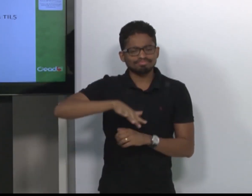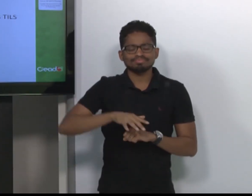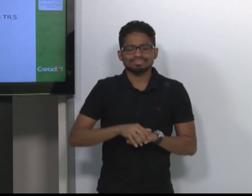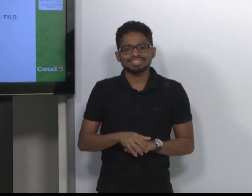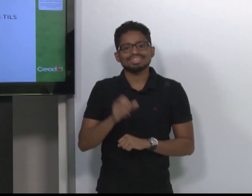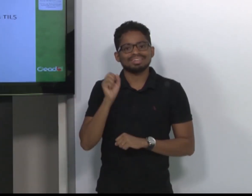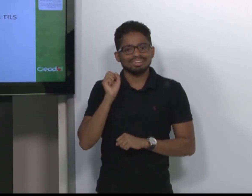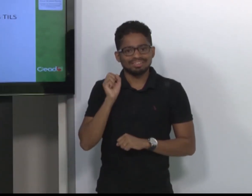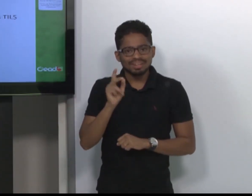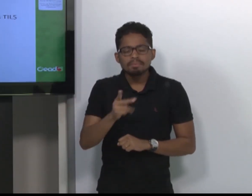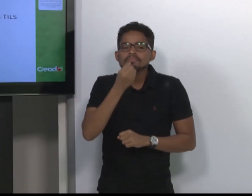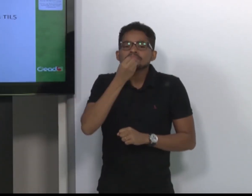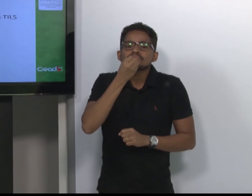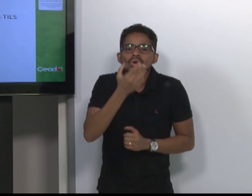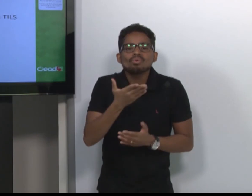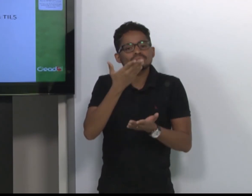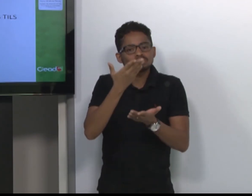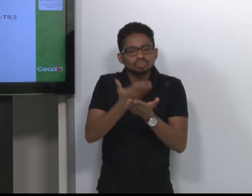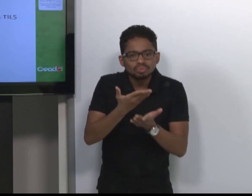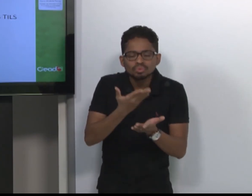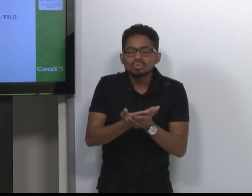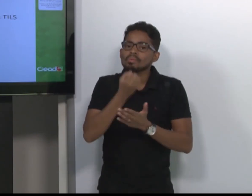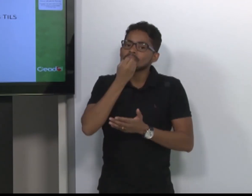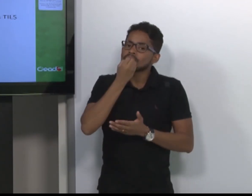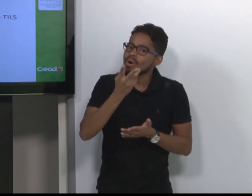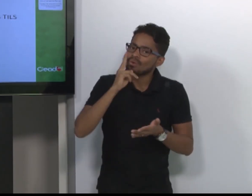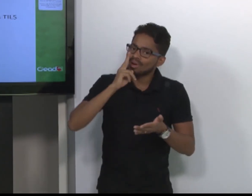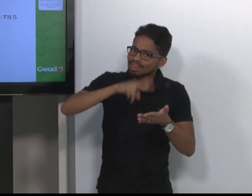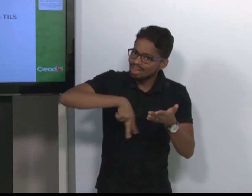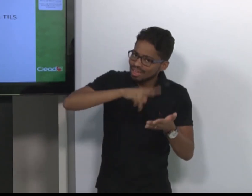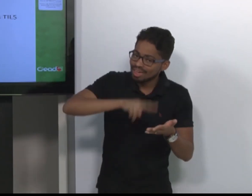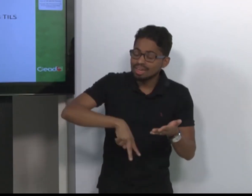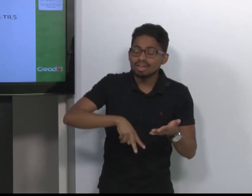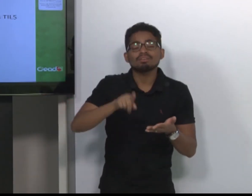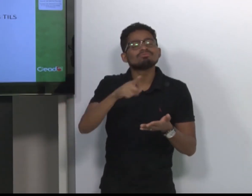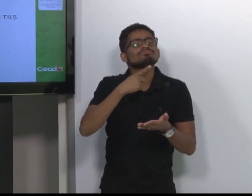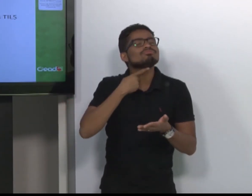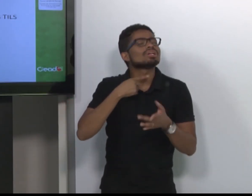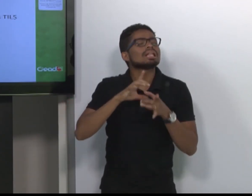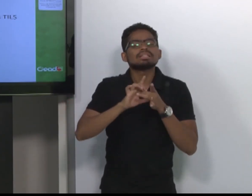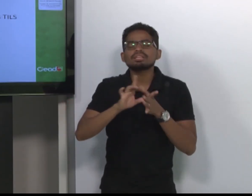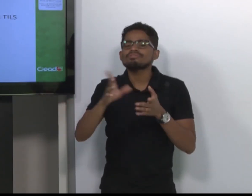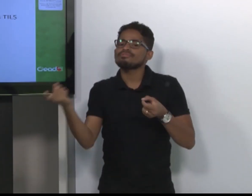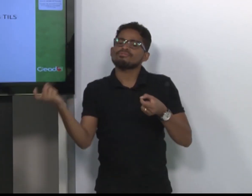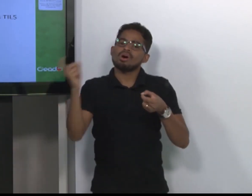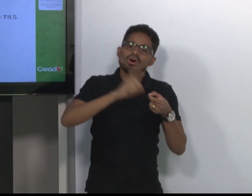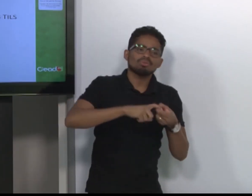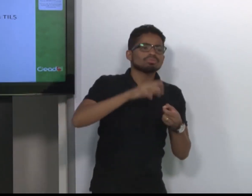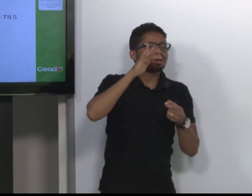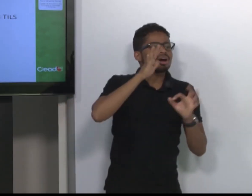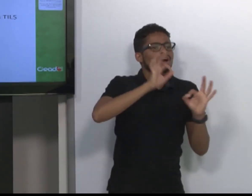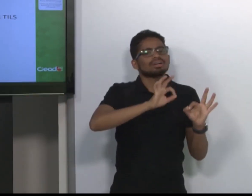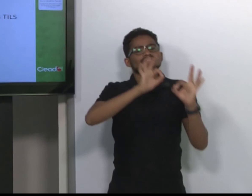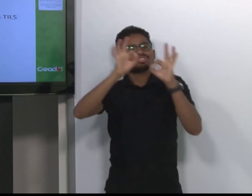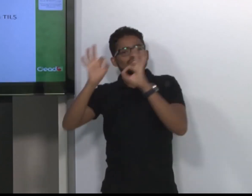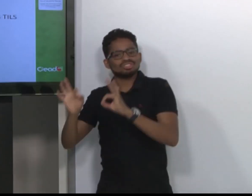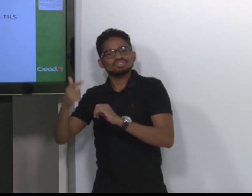Bons estudos, boas leituras. Fiquem à vontade para voltar e assistir novamente a aula